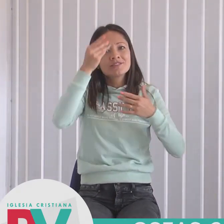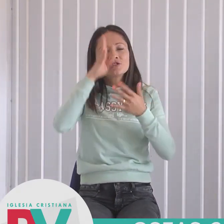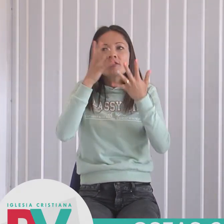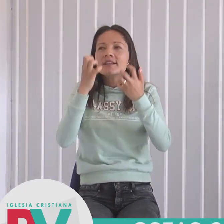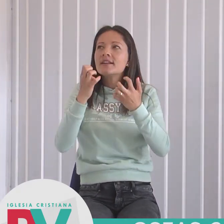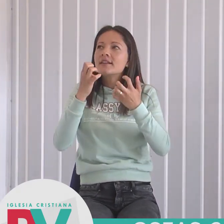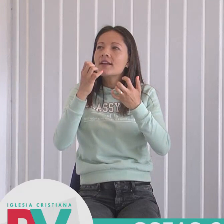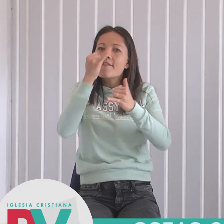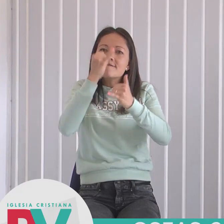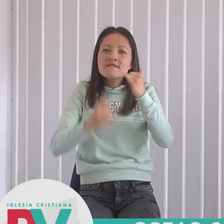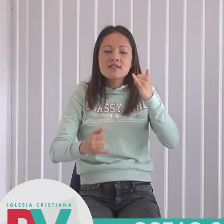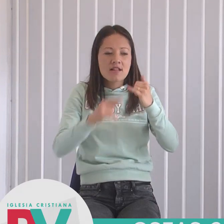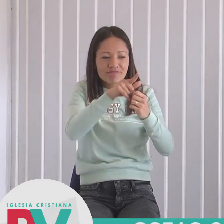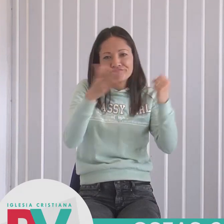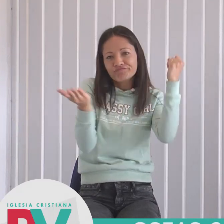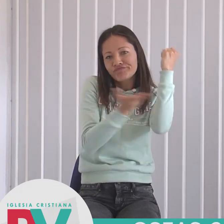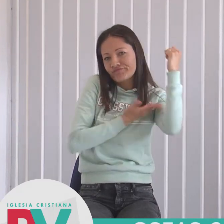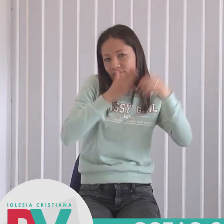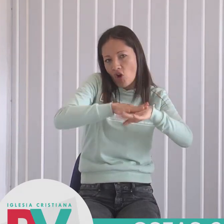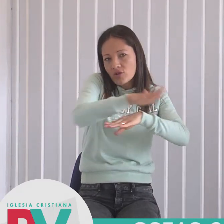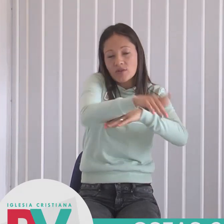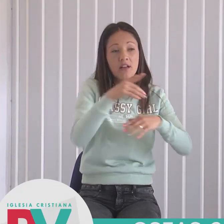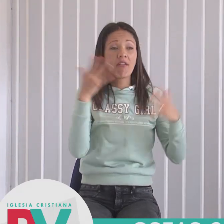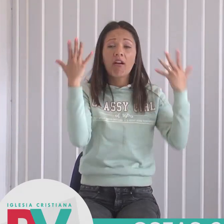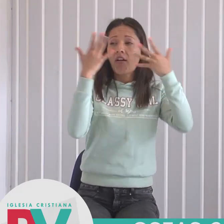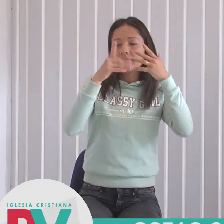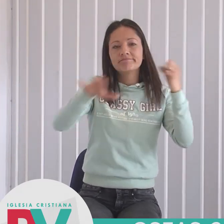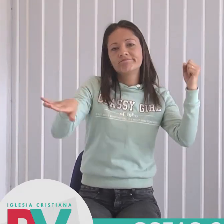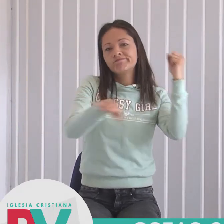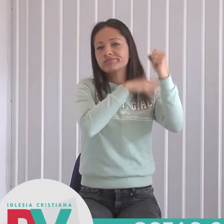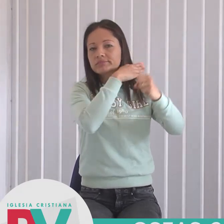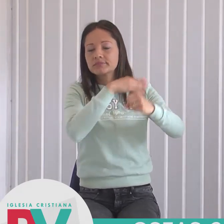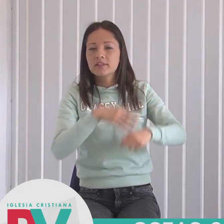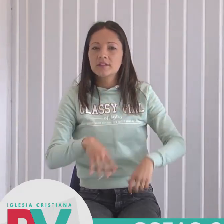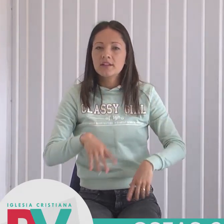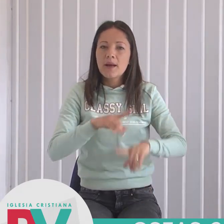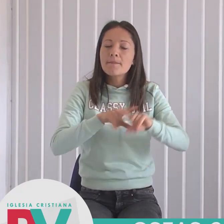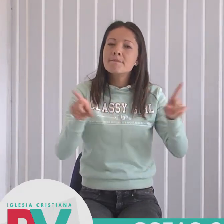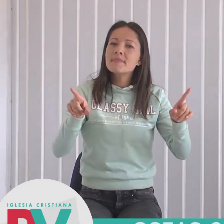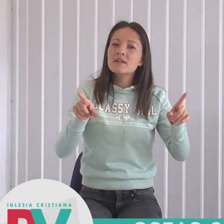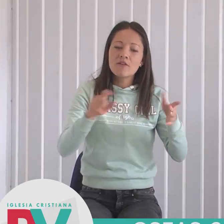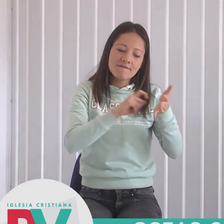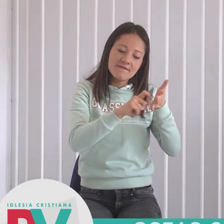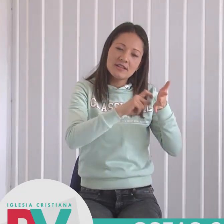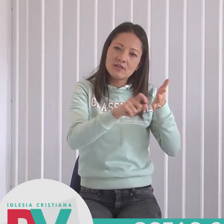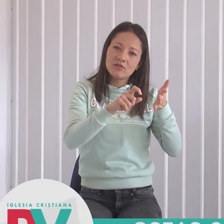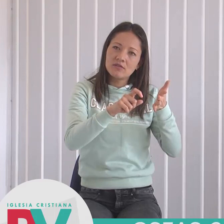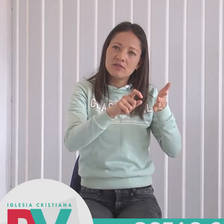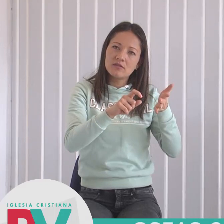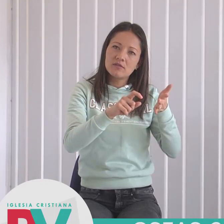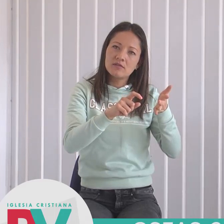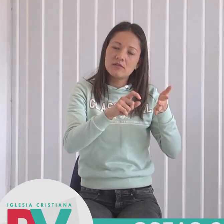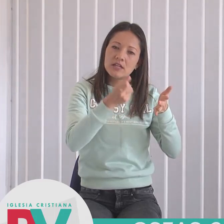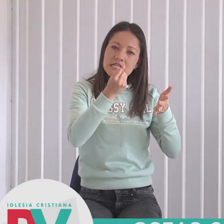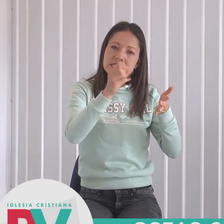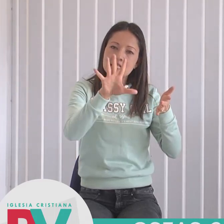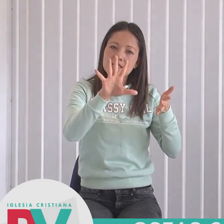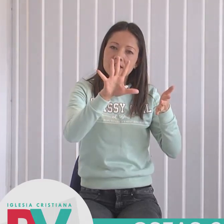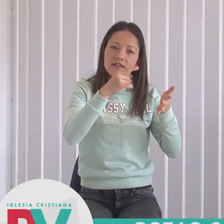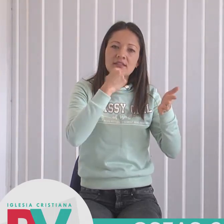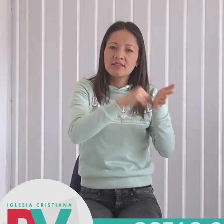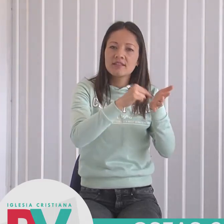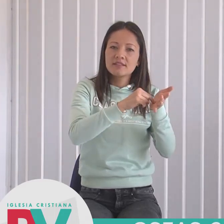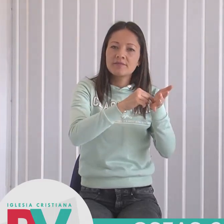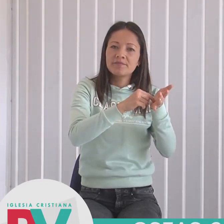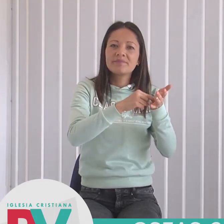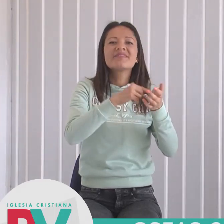a la final usted será cortado, si es algo aparente. Y dice el versículo número 15, y